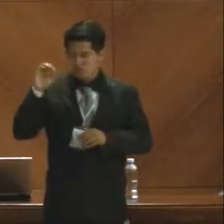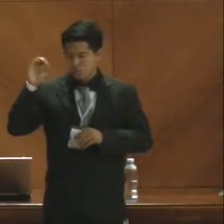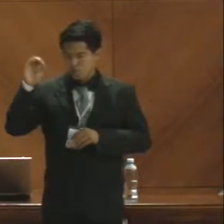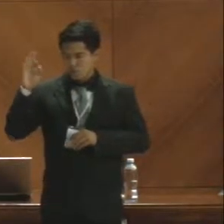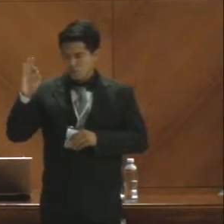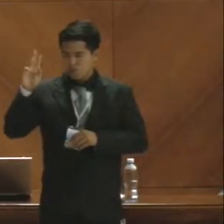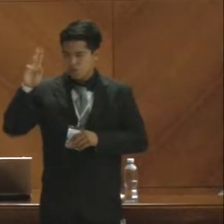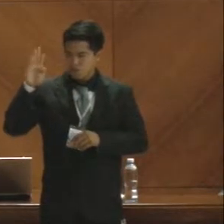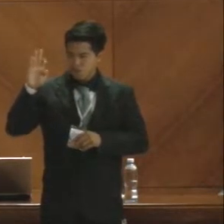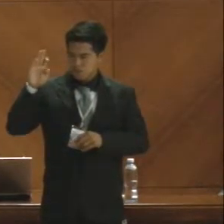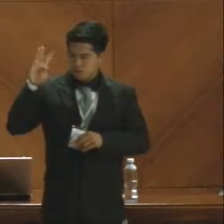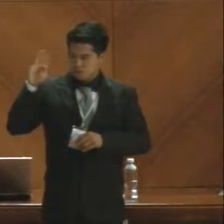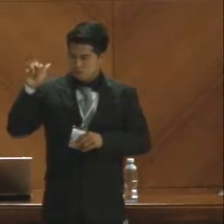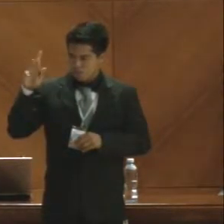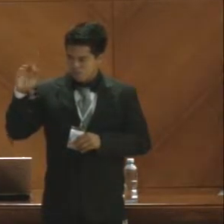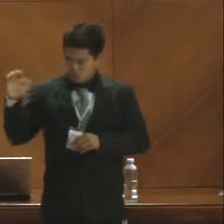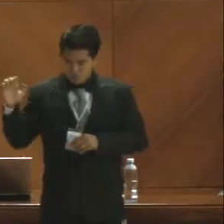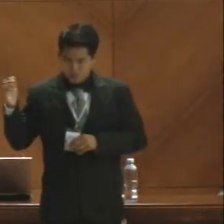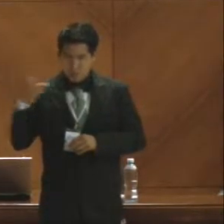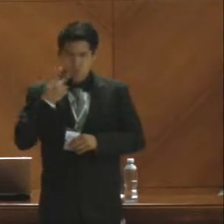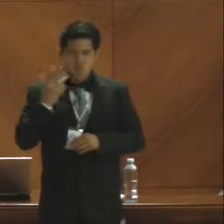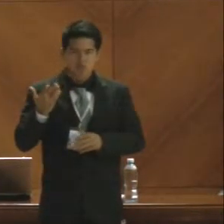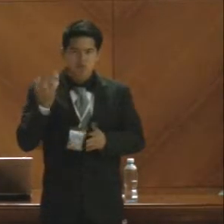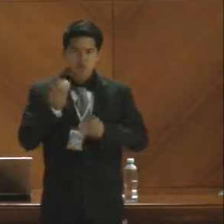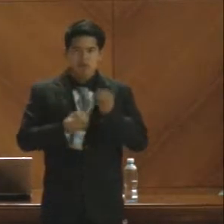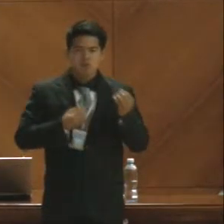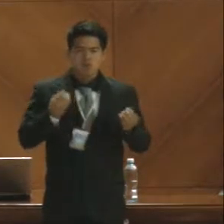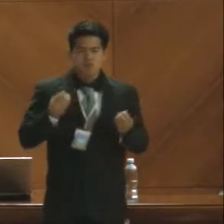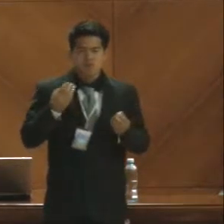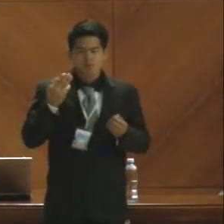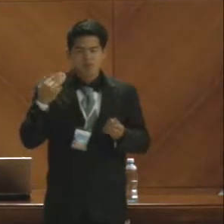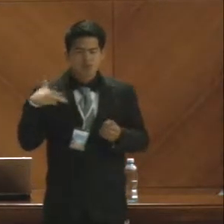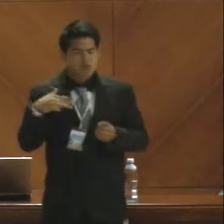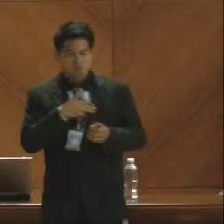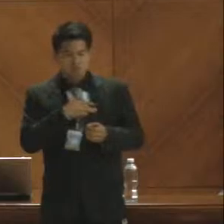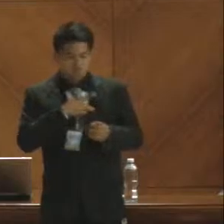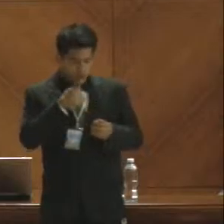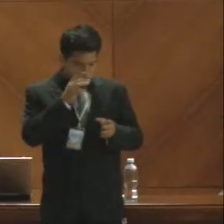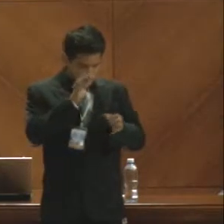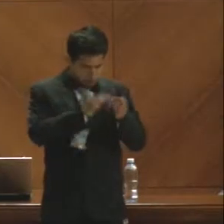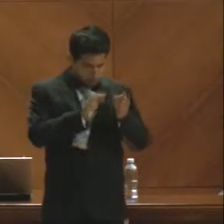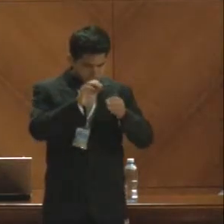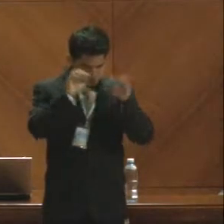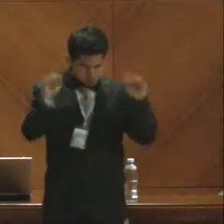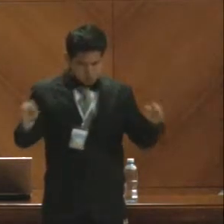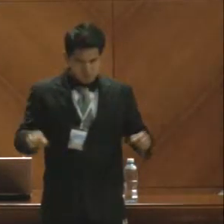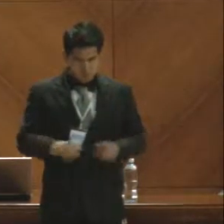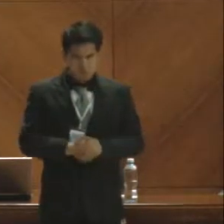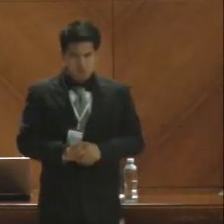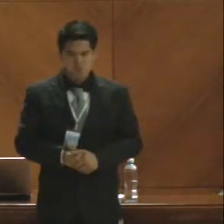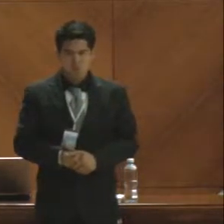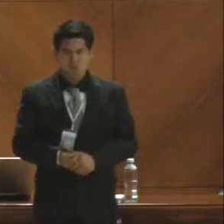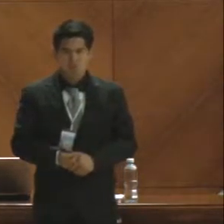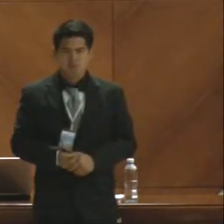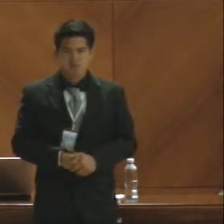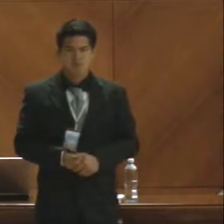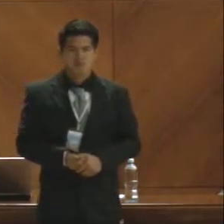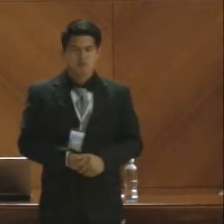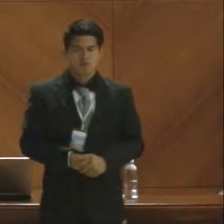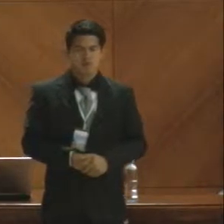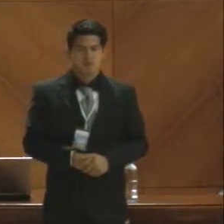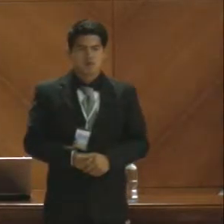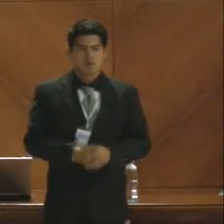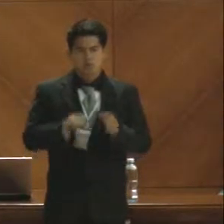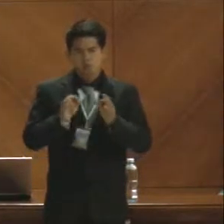software son los programas que hacen que la infraestructura que nosotros utilizamos funcione. ¿Sí? Pero hay una